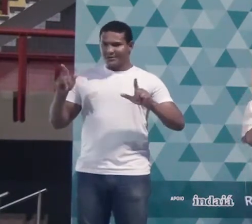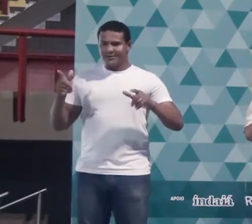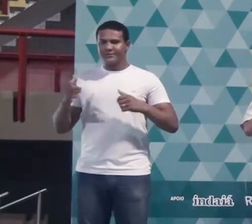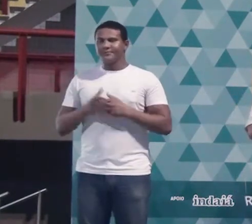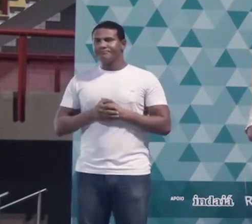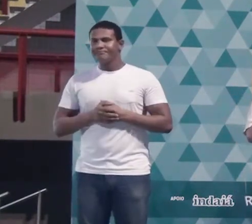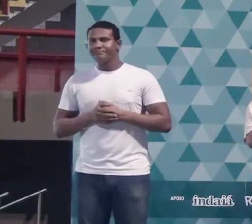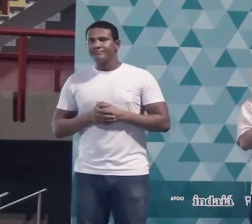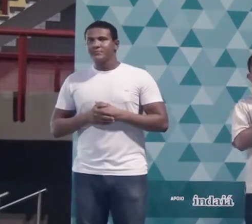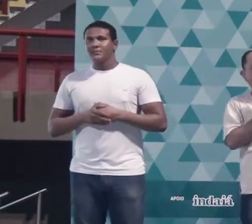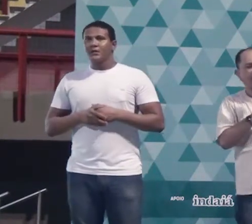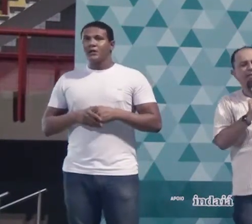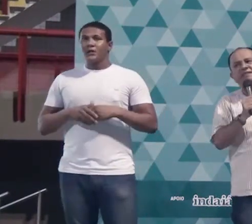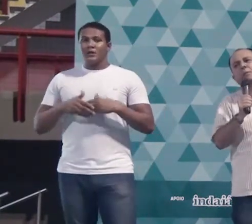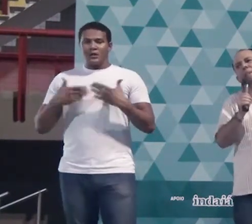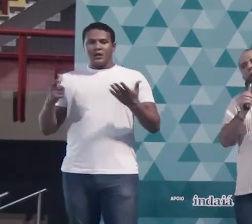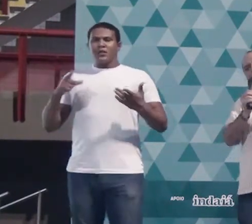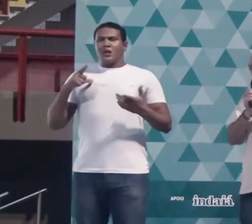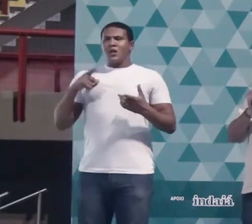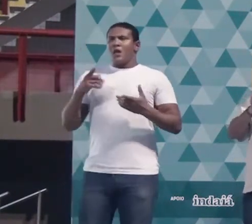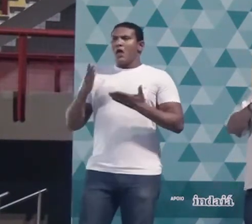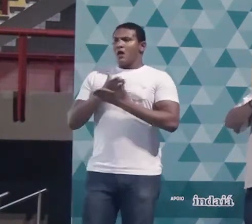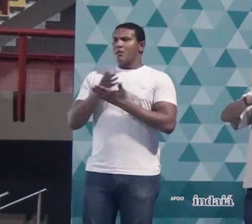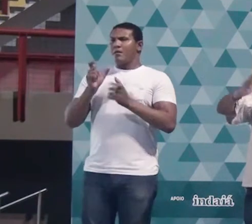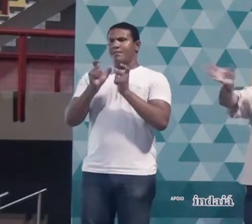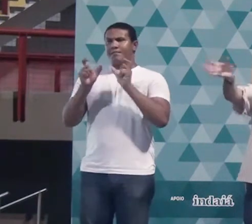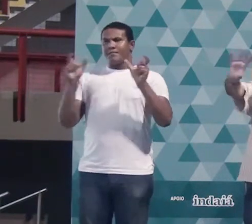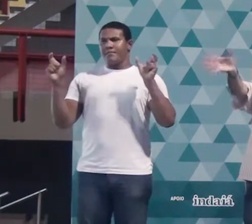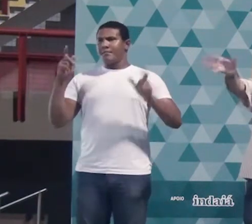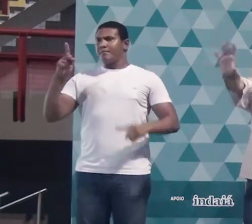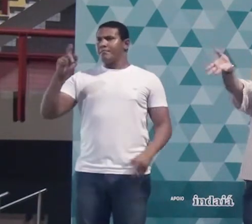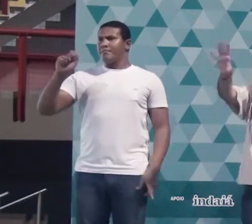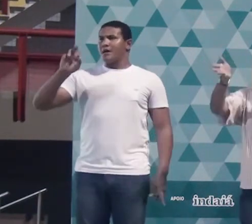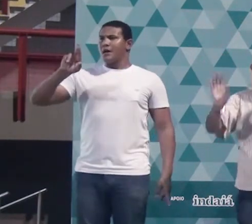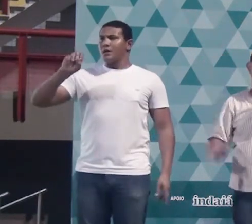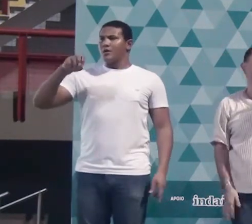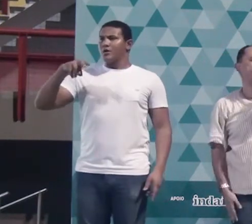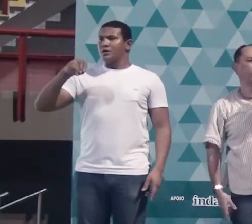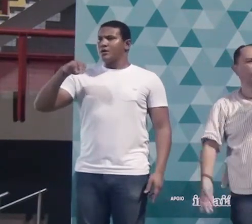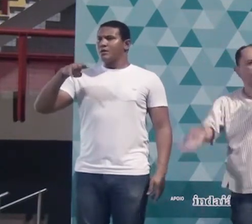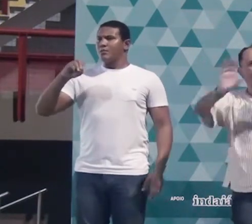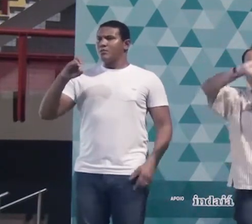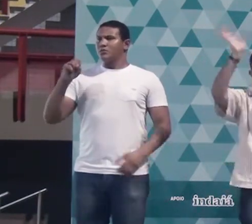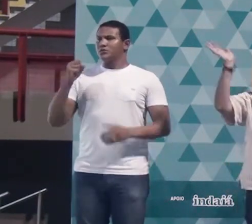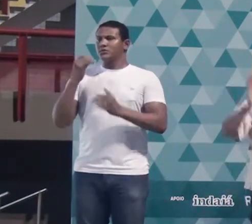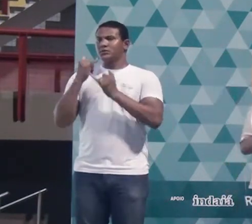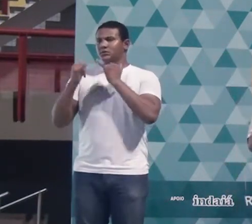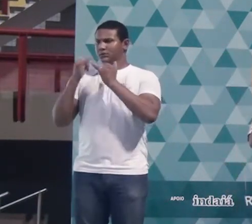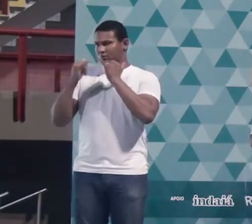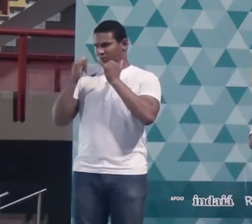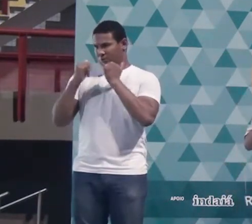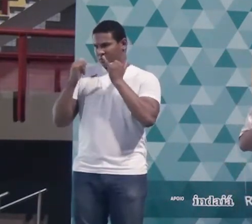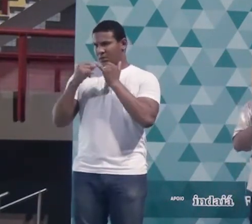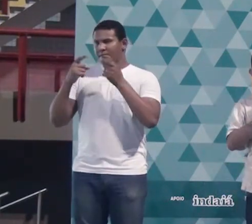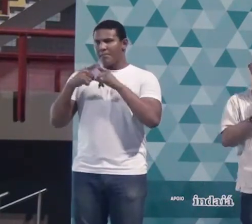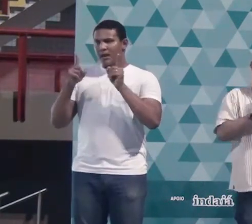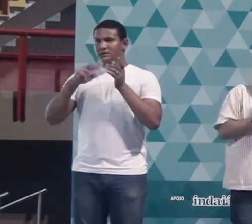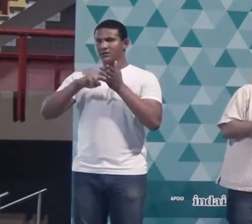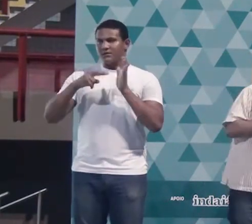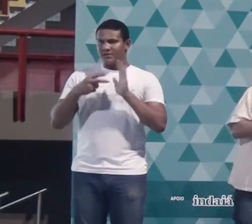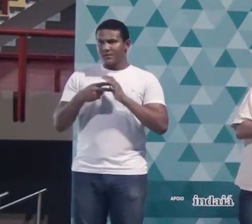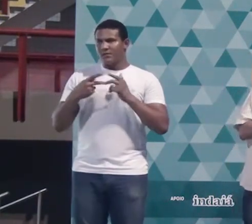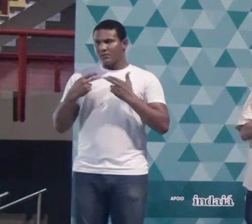meus queridos. Tem também palavras que são parônimas, que são palavras parecidas na grafia e na pronúncia, mas têm significados diferentes,